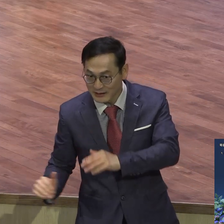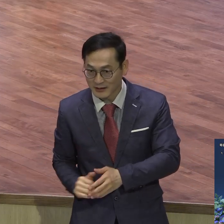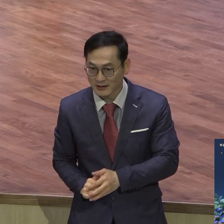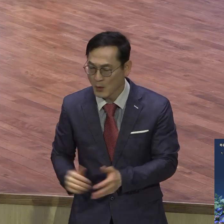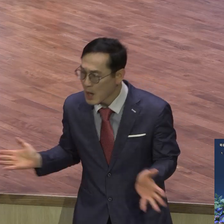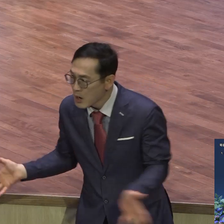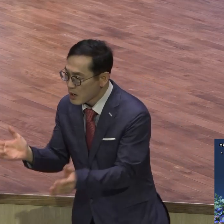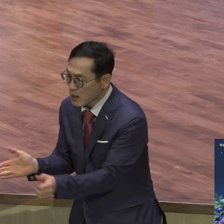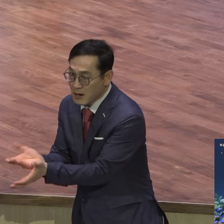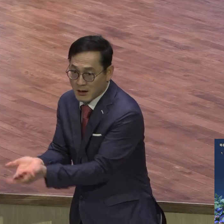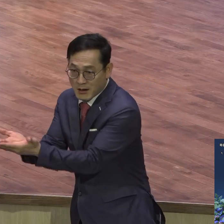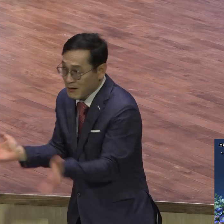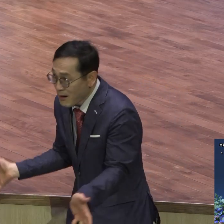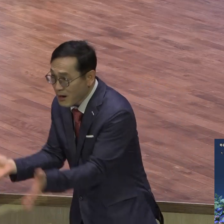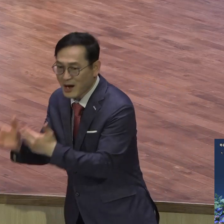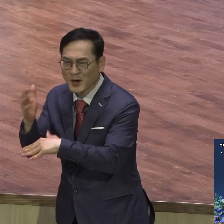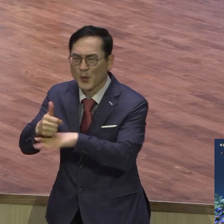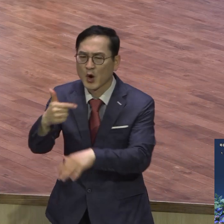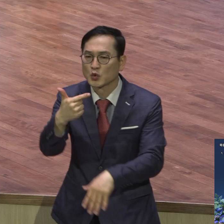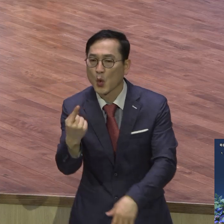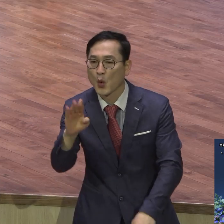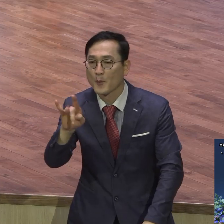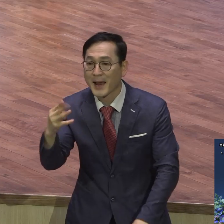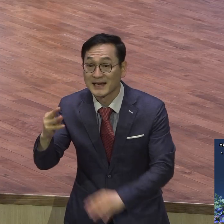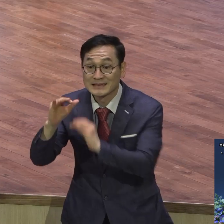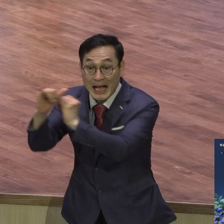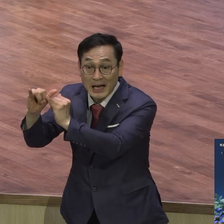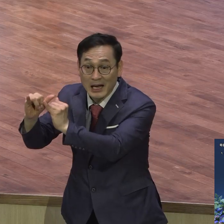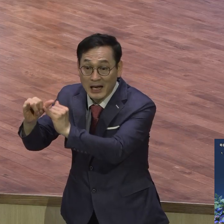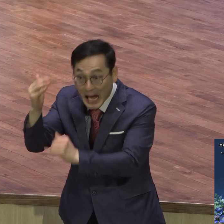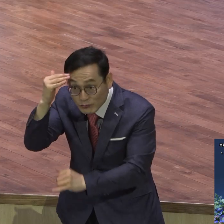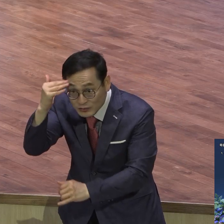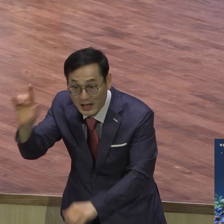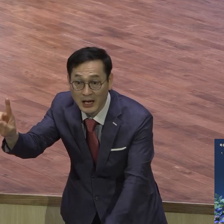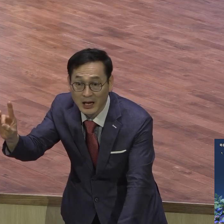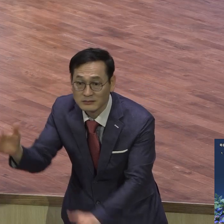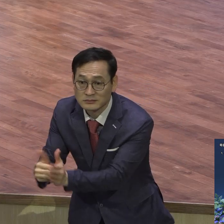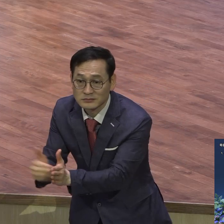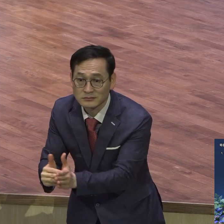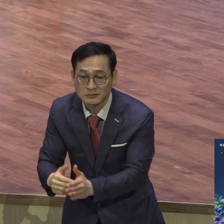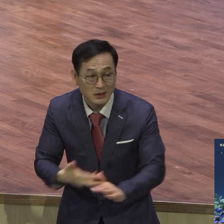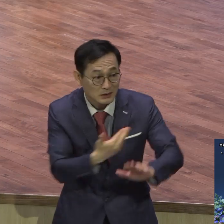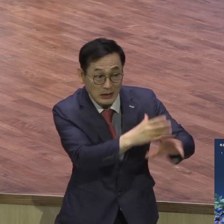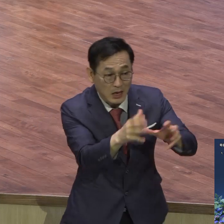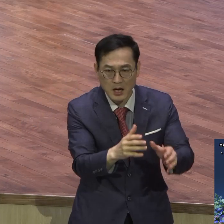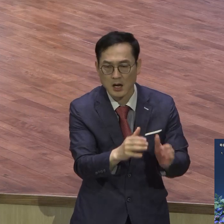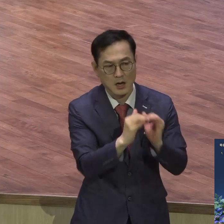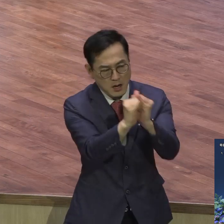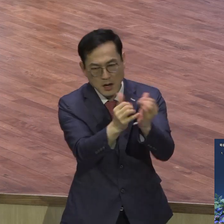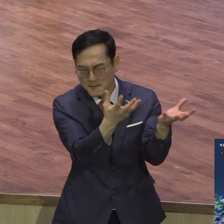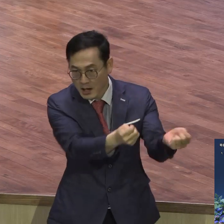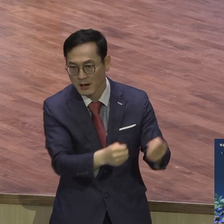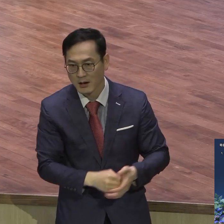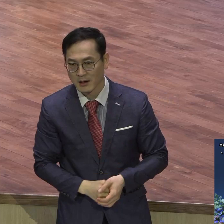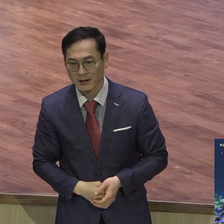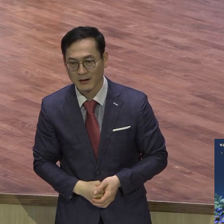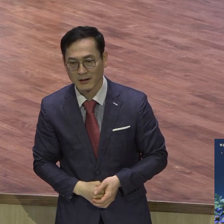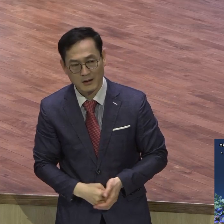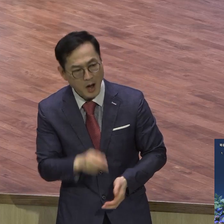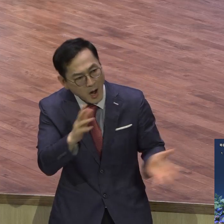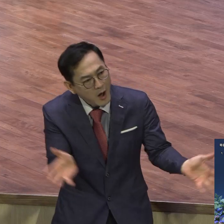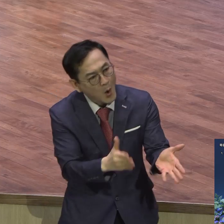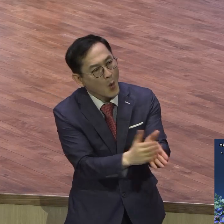당겨가지고 그냥 식이 질투해가지고 비판해가지고 좀 자기보다 좀 잘나가면 비판해 봐 은근히 계속